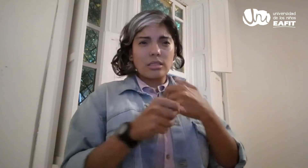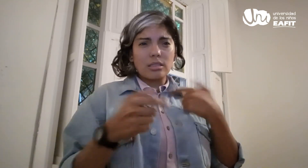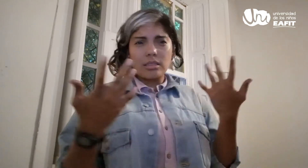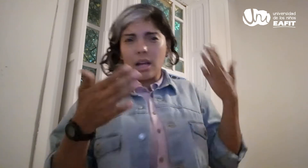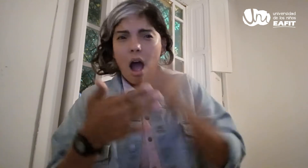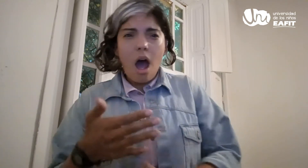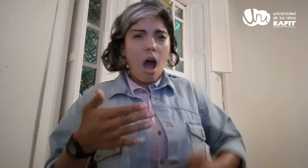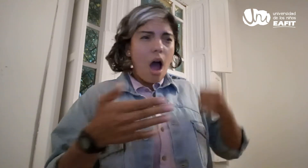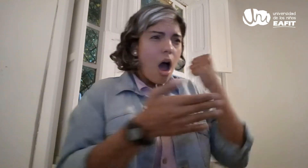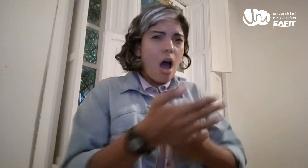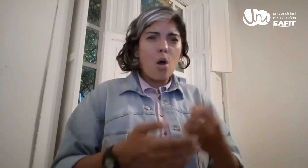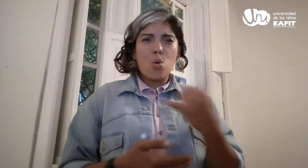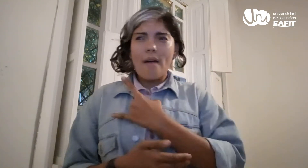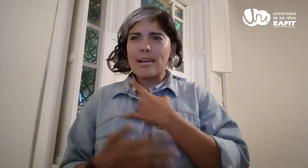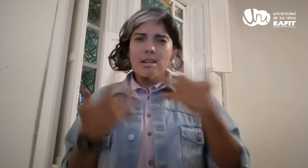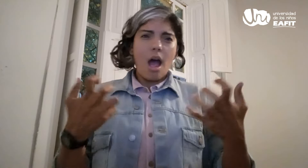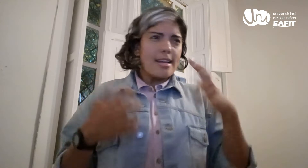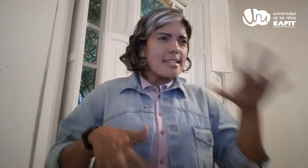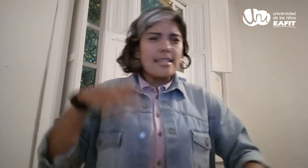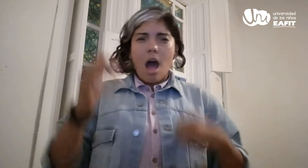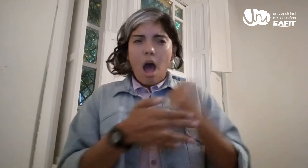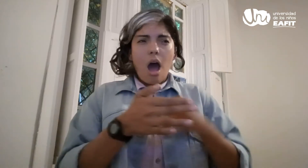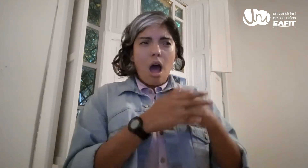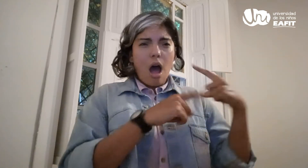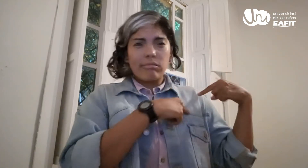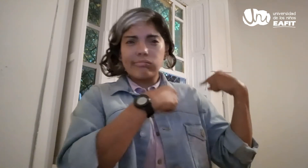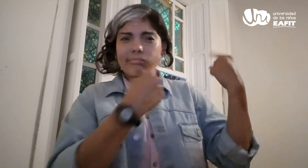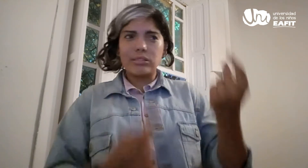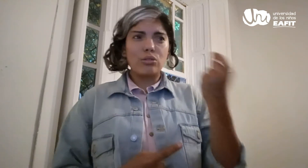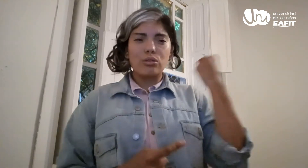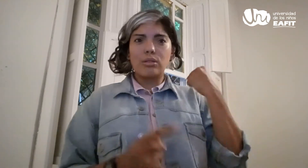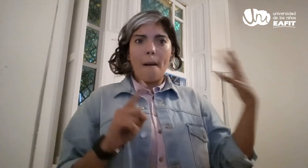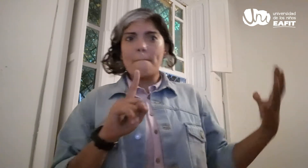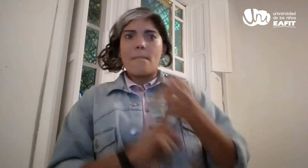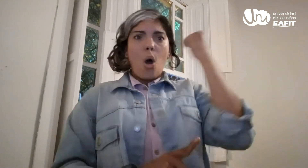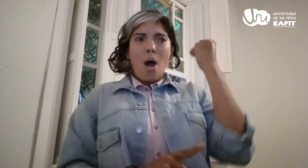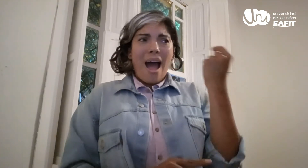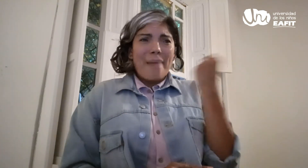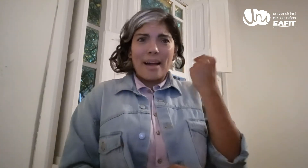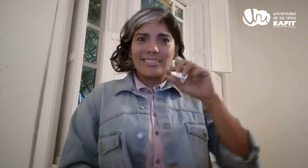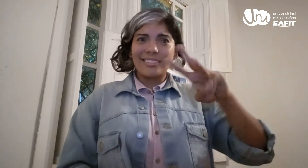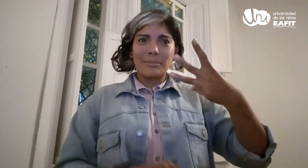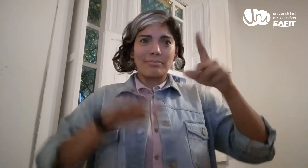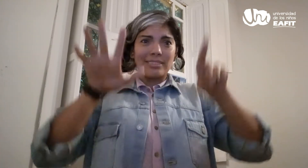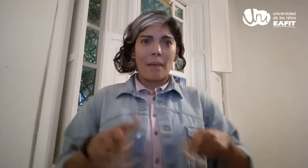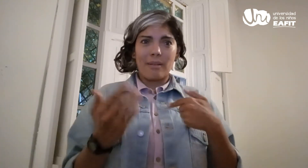ello es mi vida, pues durante 9 años he estado intentando acceder a la educación superior y apenas hasta hace muy poco pude